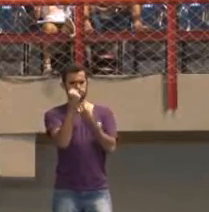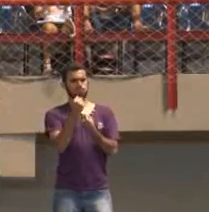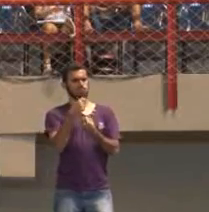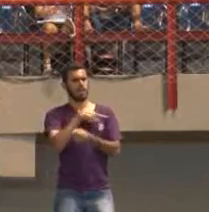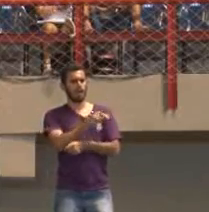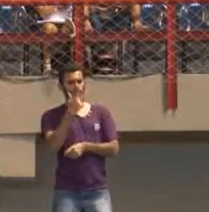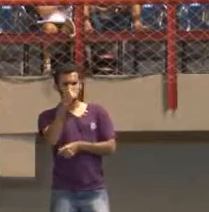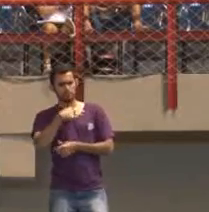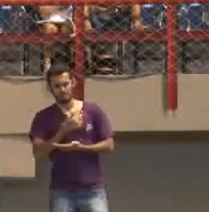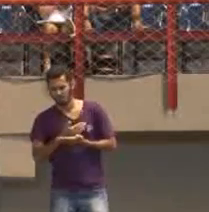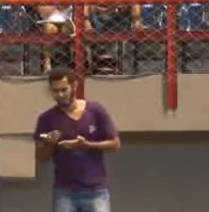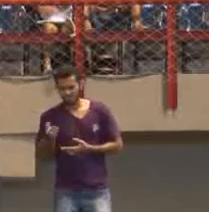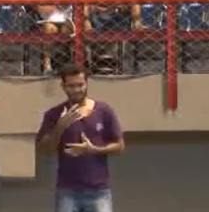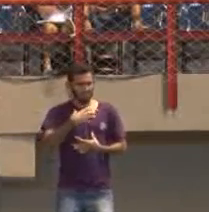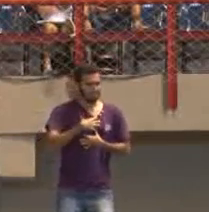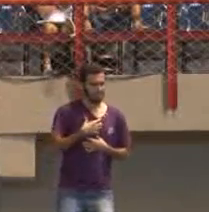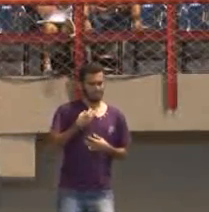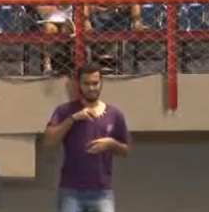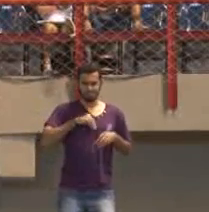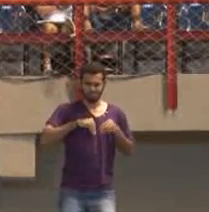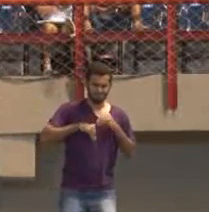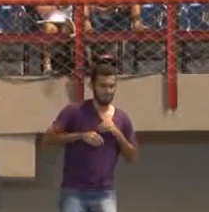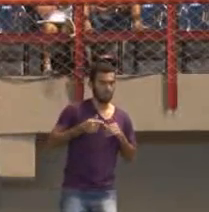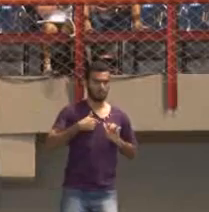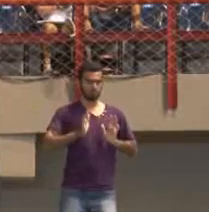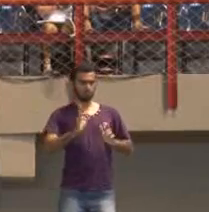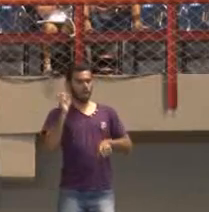aí começava a cantar o hino, aí começava a jogar.